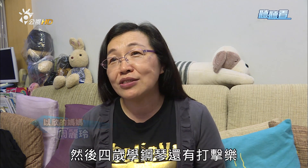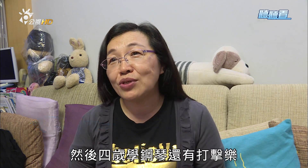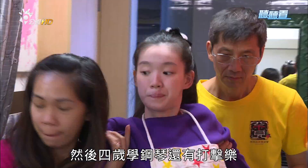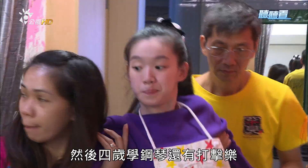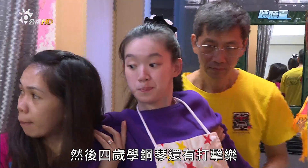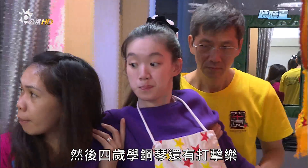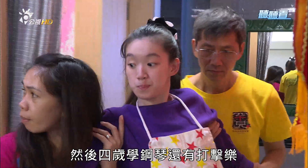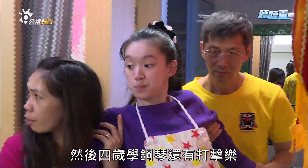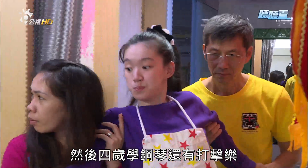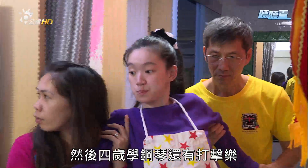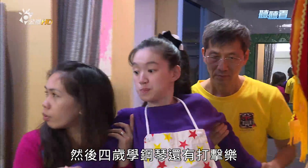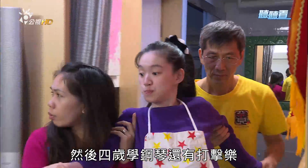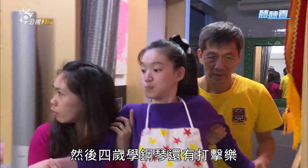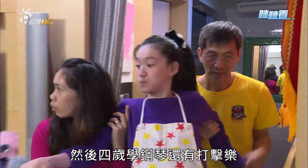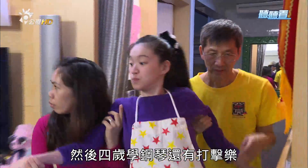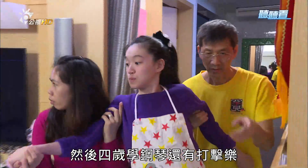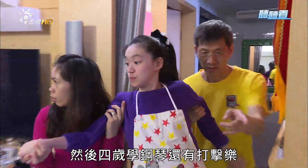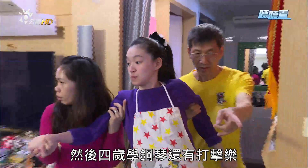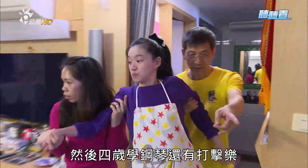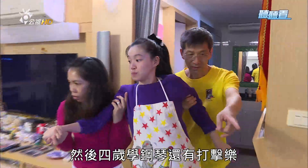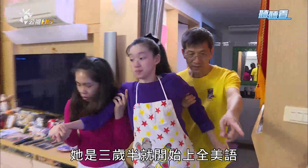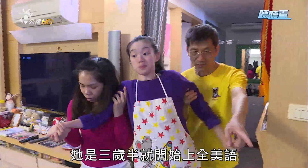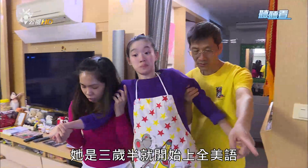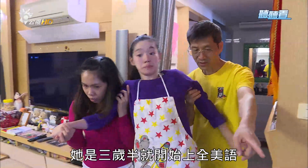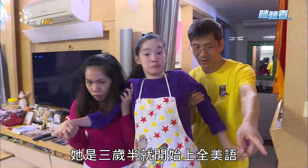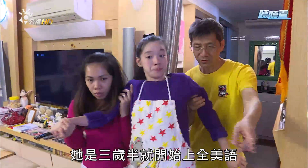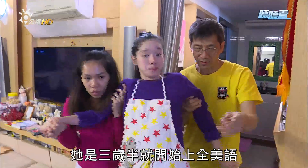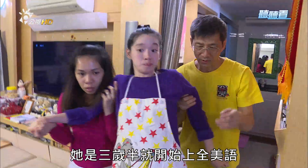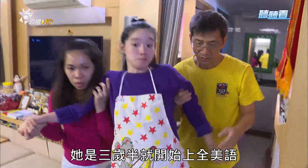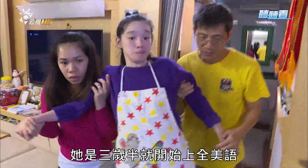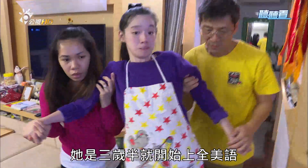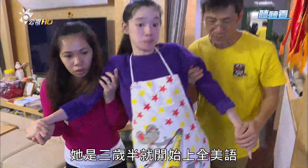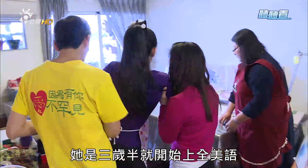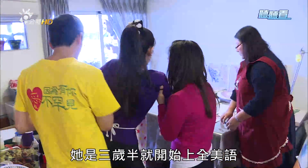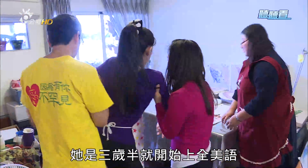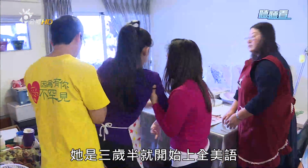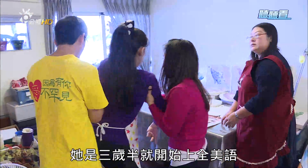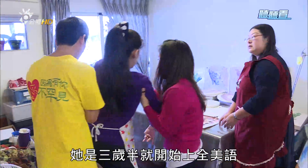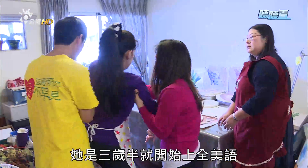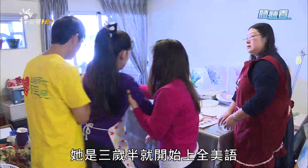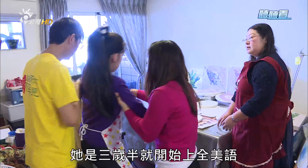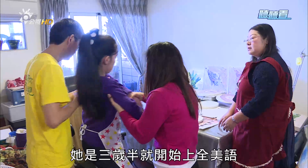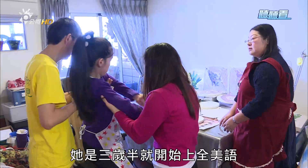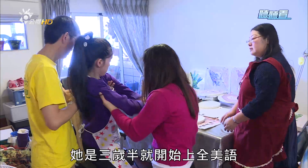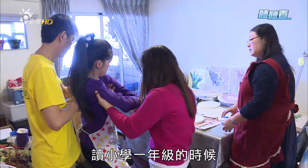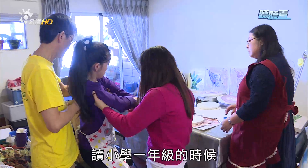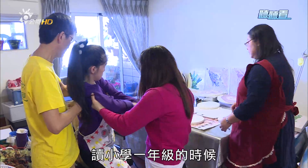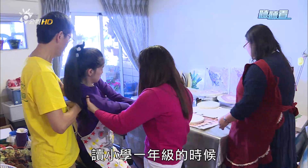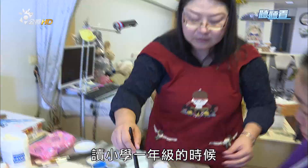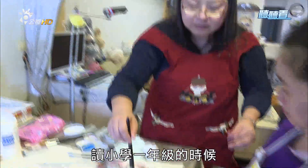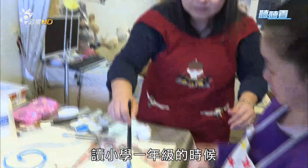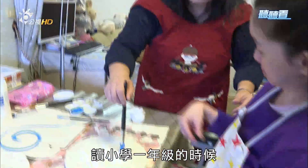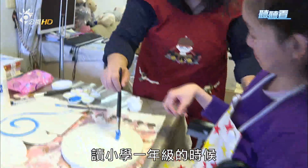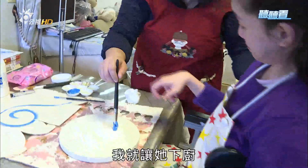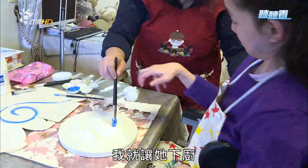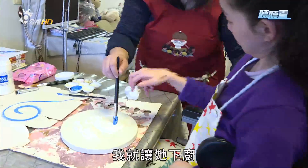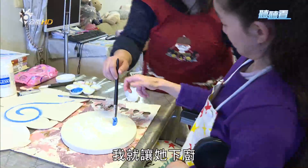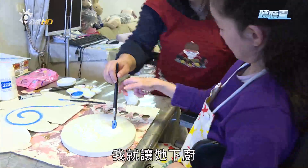4岁学钢琴，还有打击乐，然后他是3岁半就开始上全美语。读小学1年级的时候，我就让他下